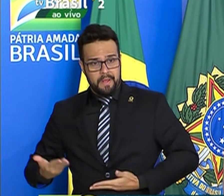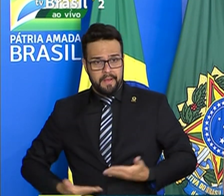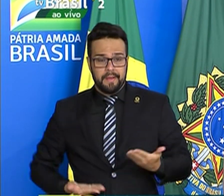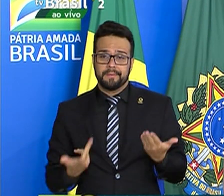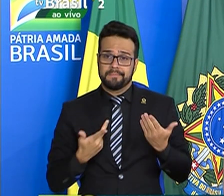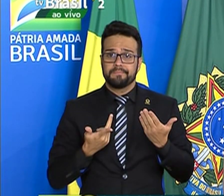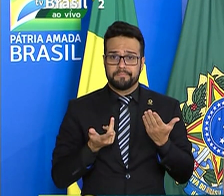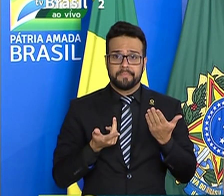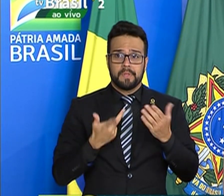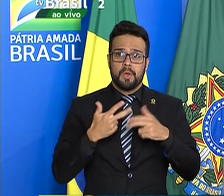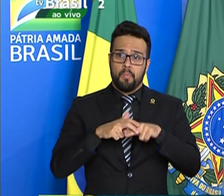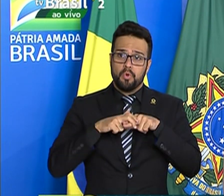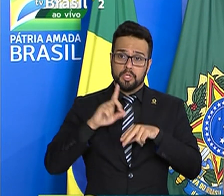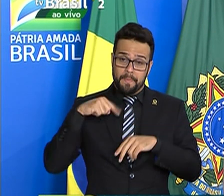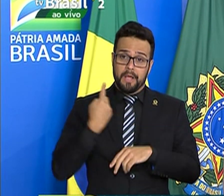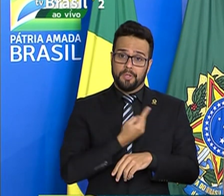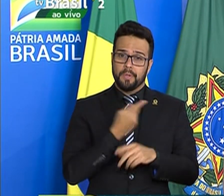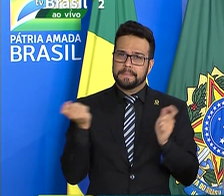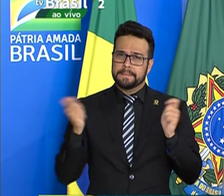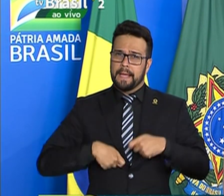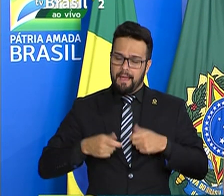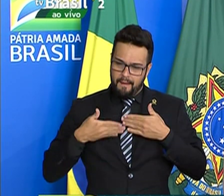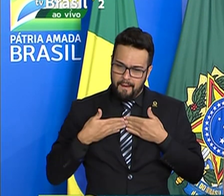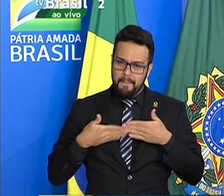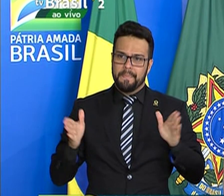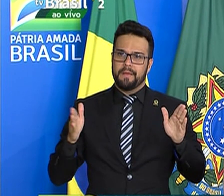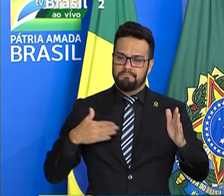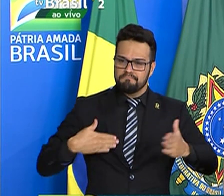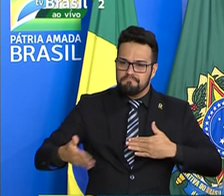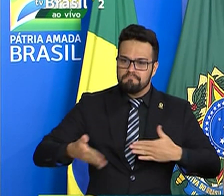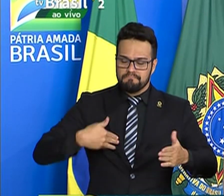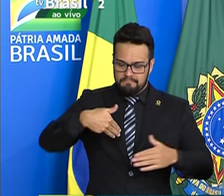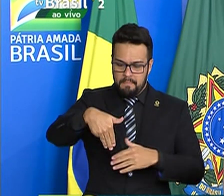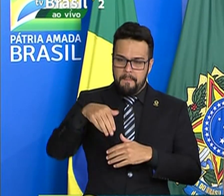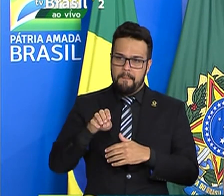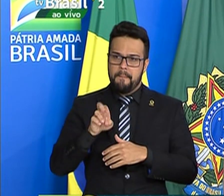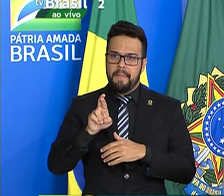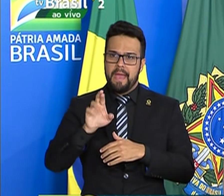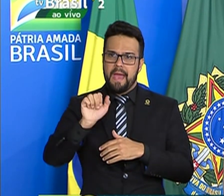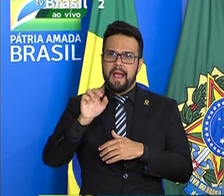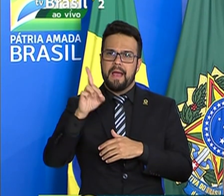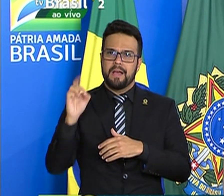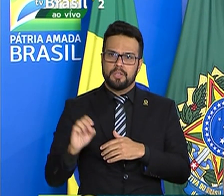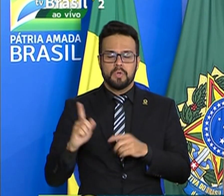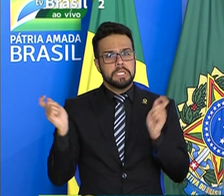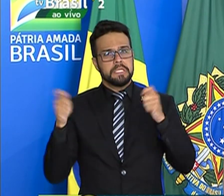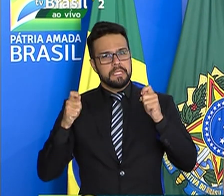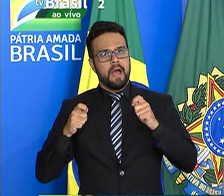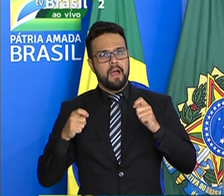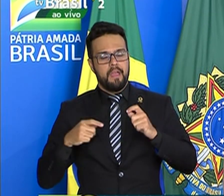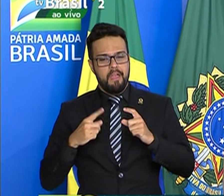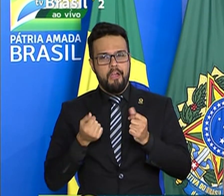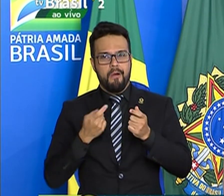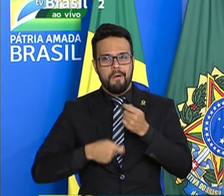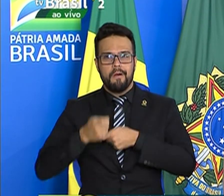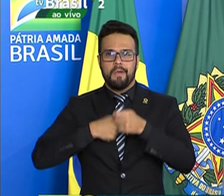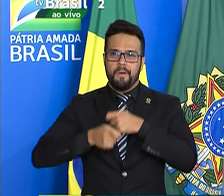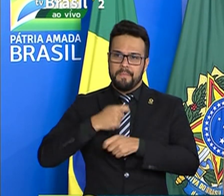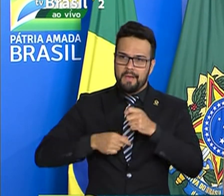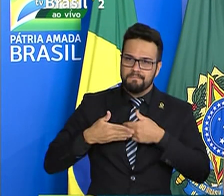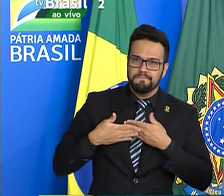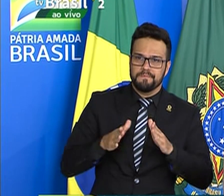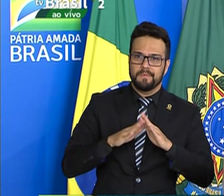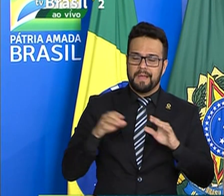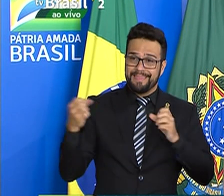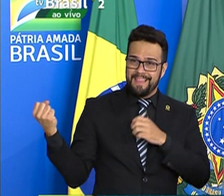pra nós realmente podemos abrir o mercado poder fazer a economia funcionar poder empregar mais